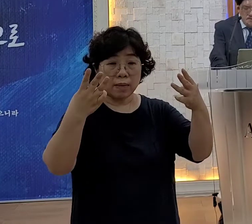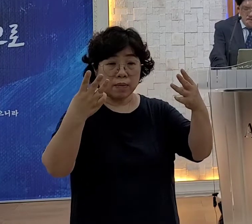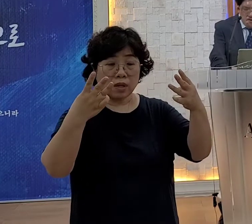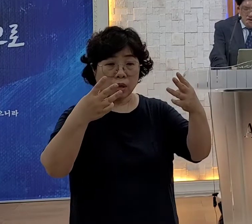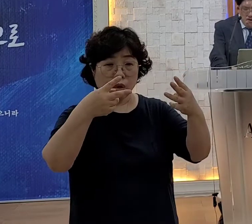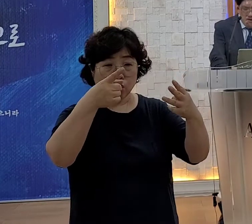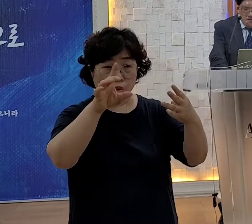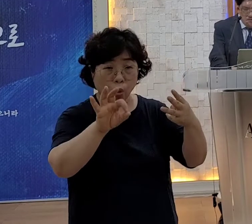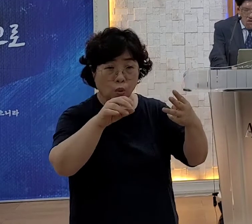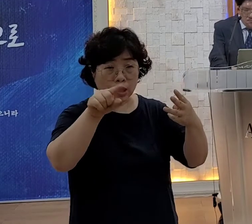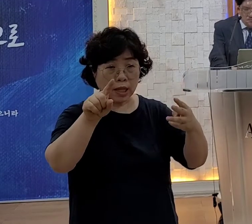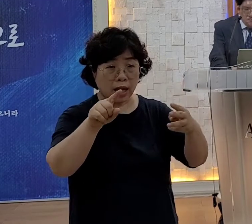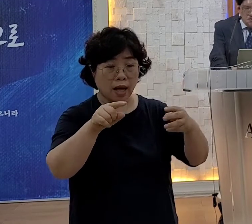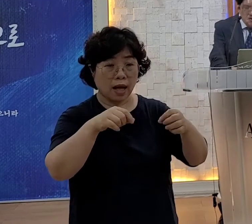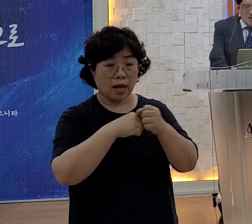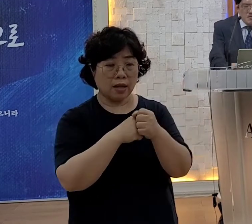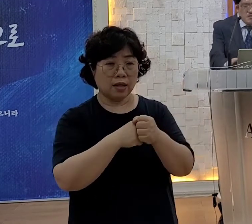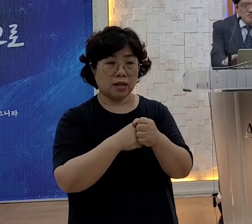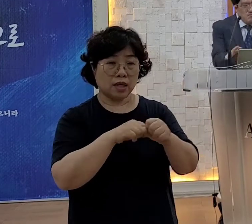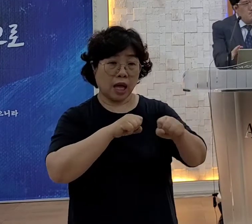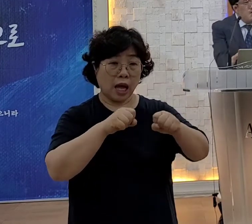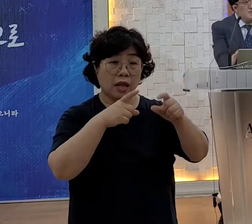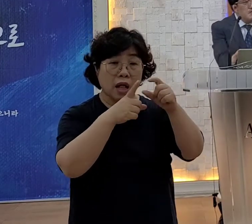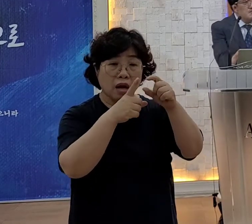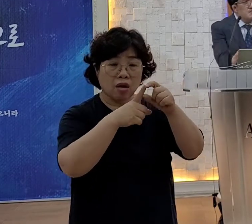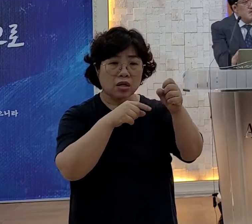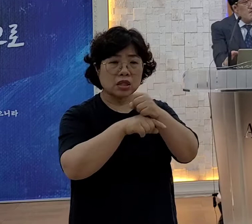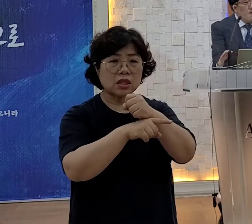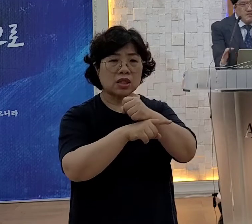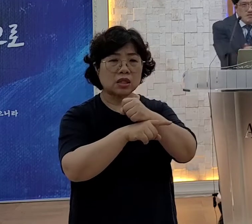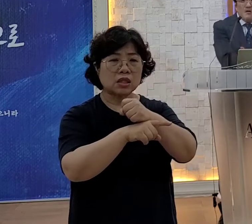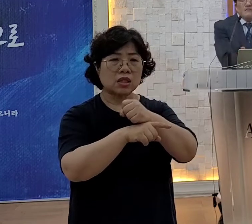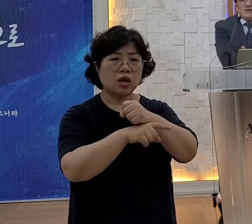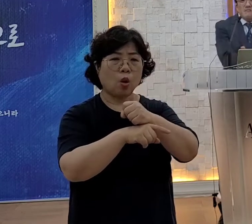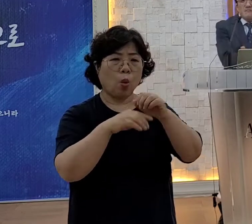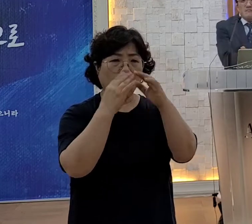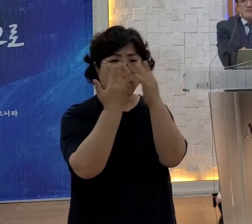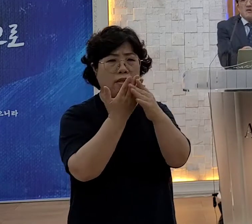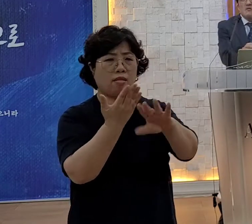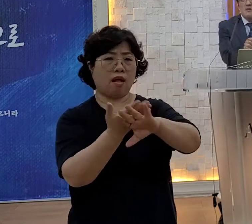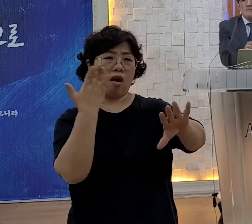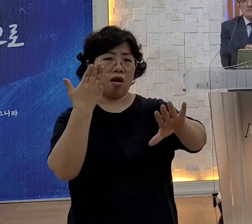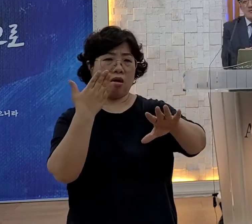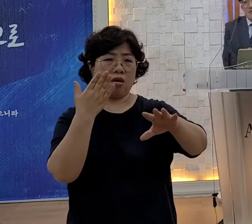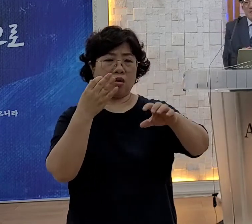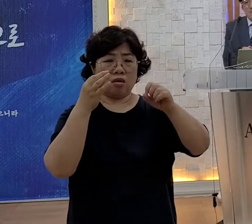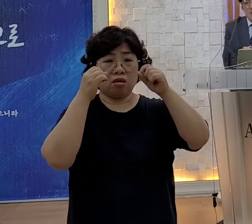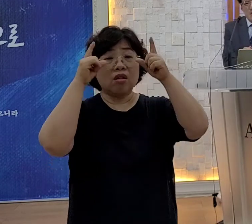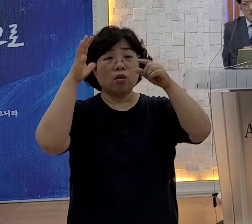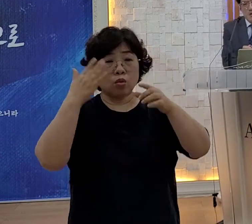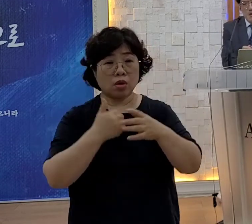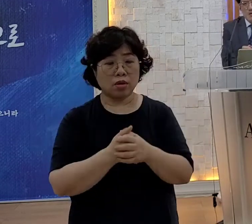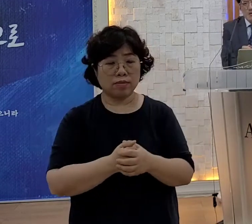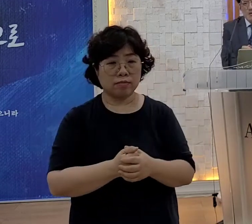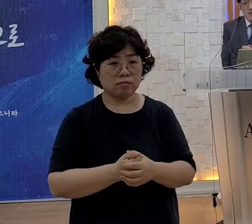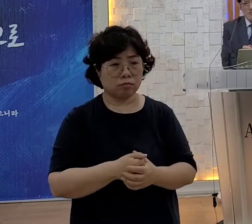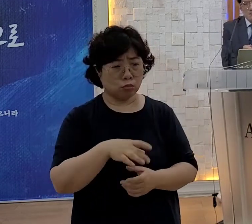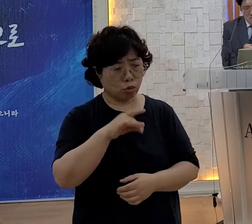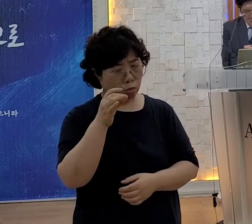동사들은요, 이 짧은 문장 안에 쓰인 동사들의 시제가 완전 달랐다는 거예요. 이게 처음에는 왜